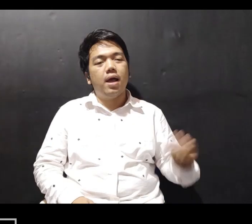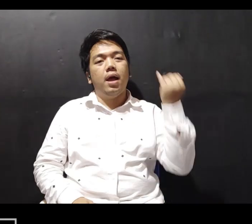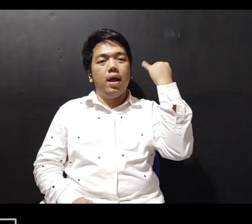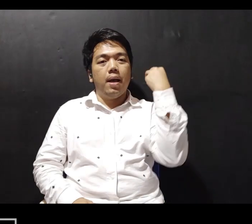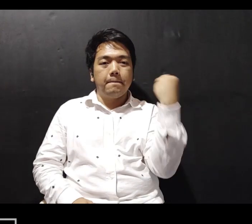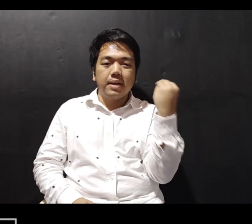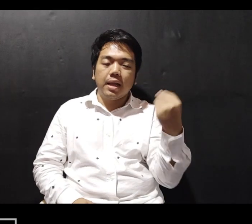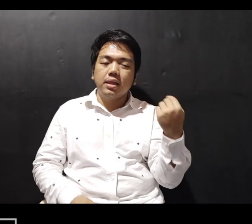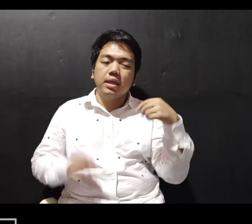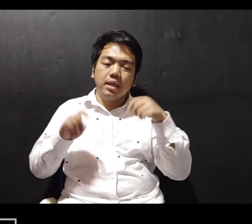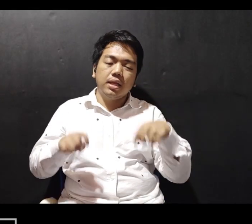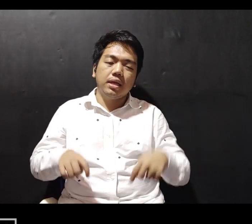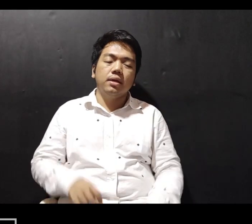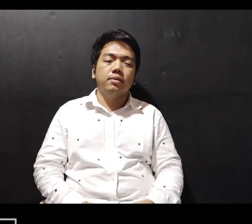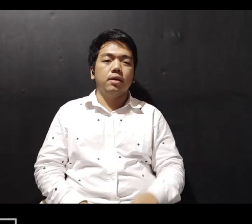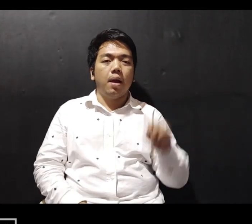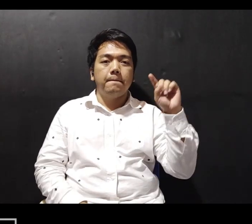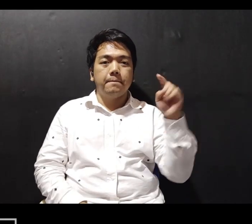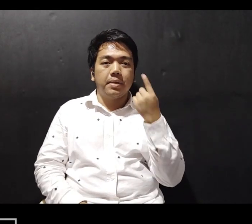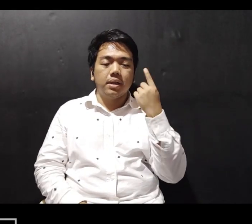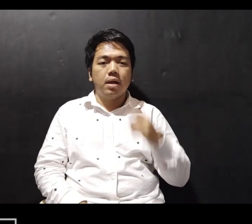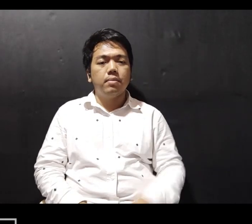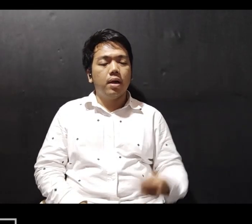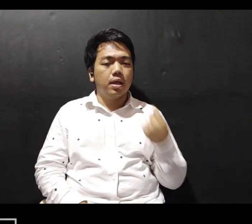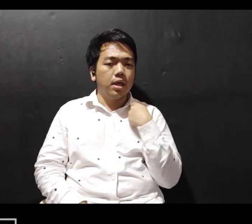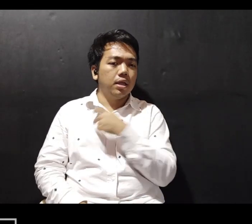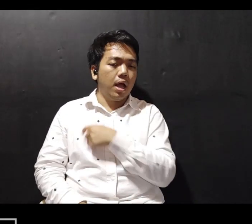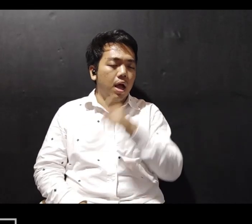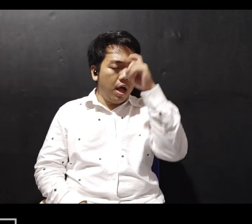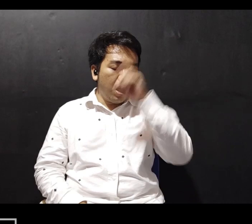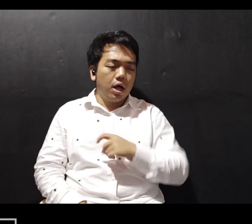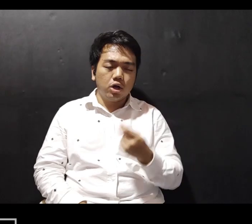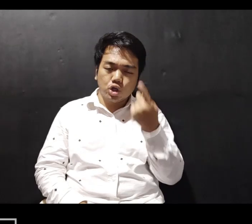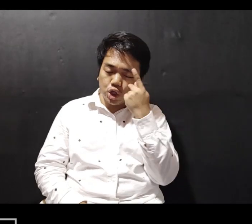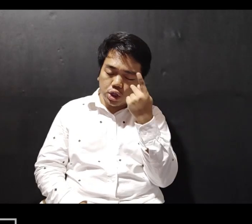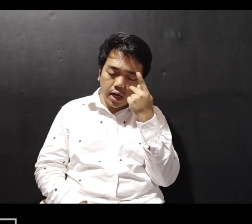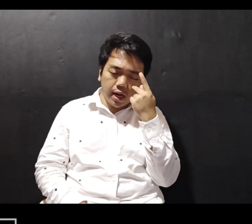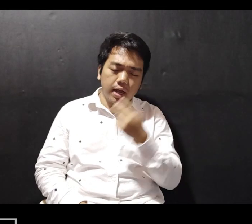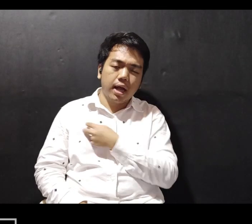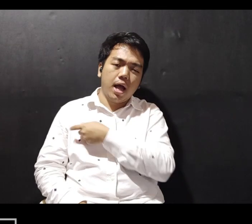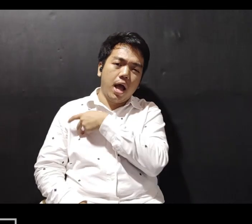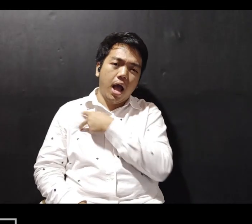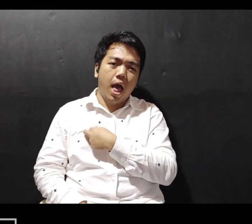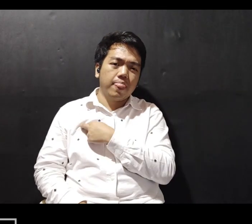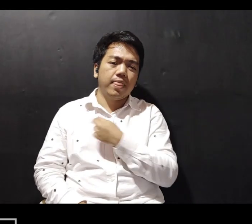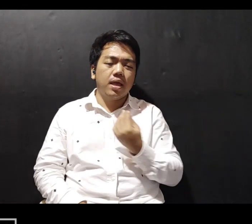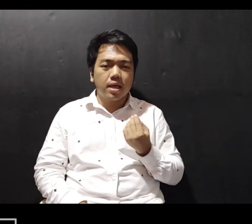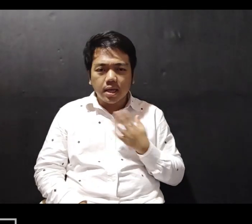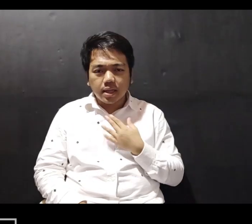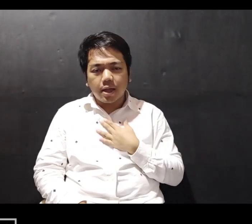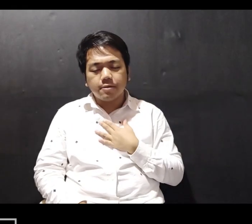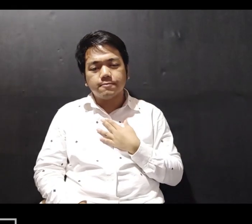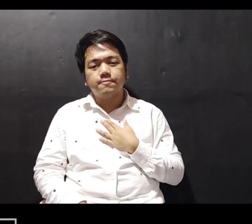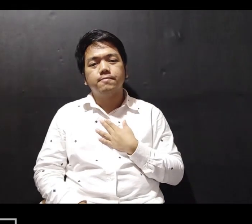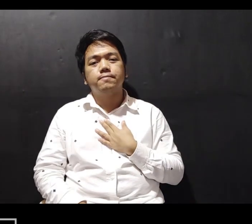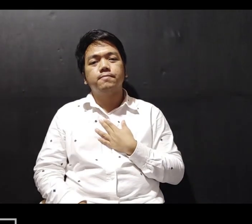Yang pertama adalah Tuhan ingin kita menjaga keadaan hati kita. Tuhan ingin kita menjaga keadaan hati kita